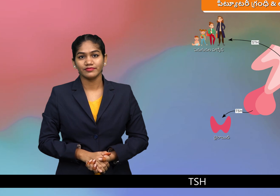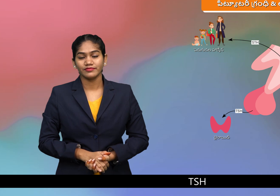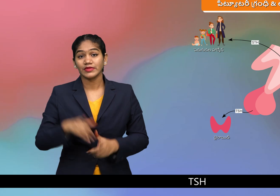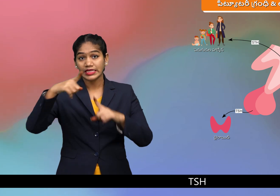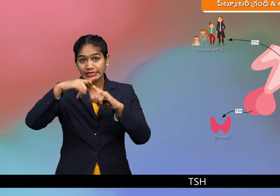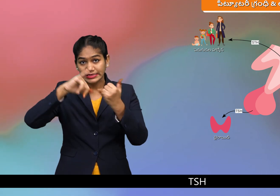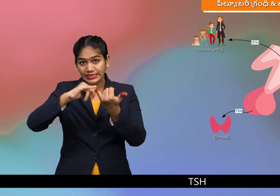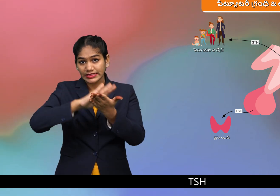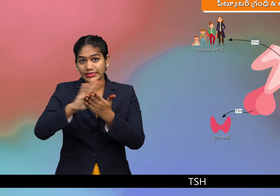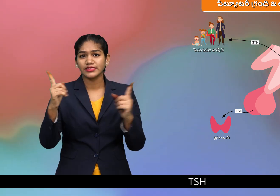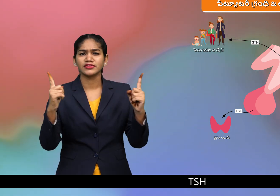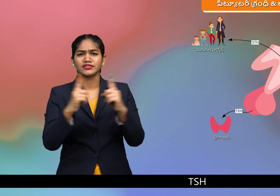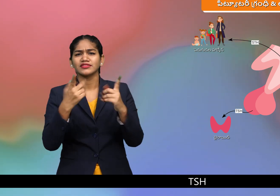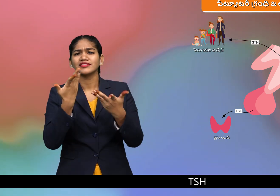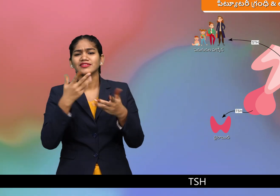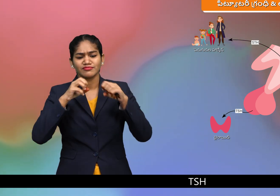TSH.